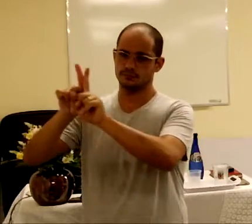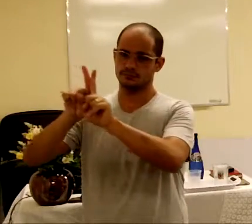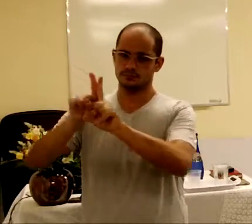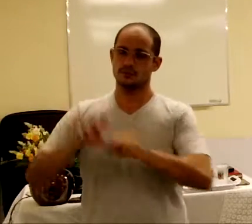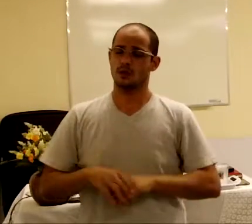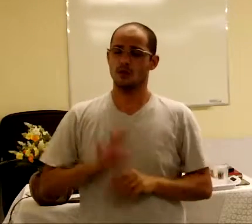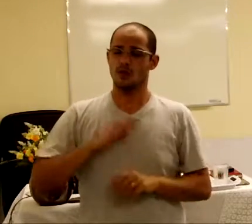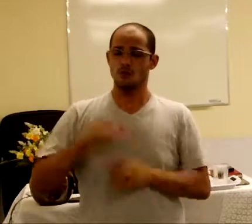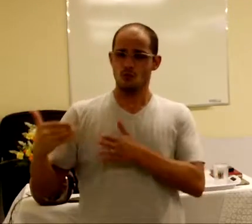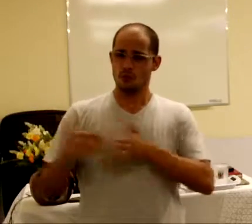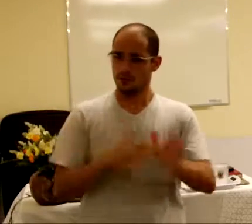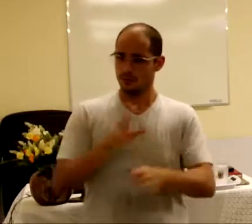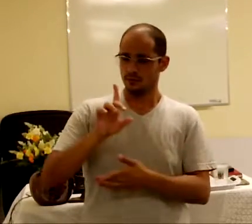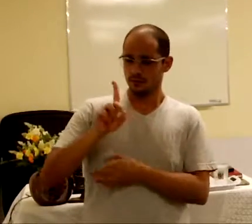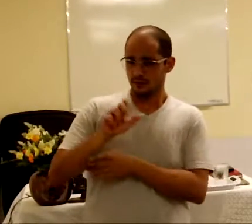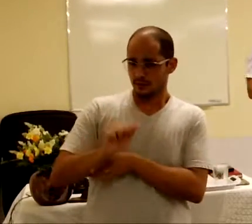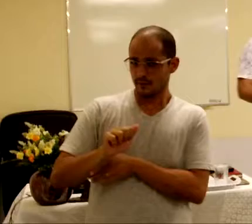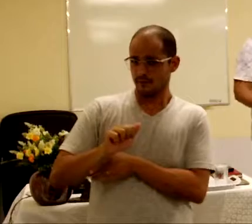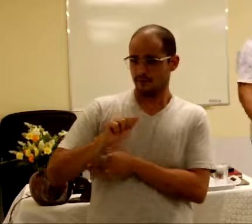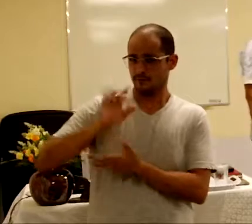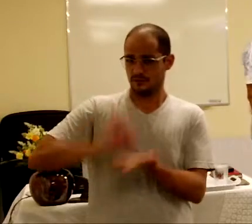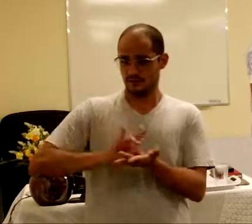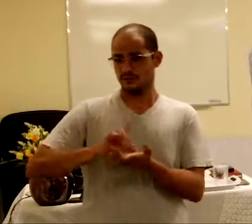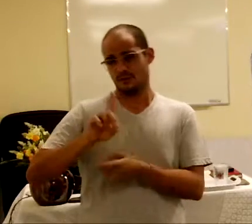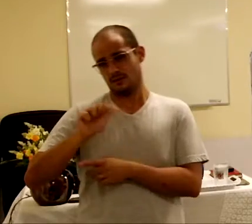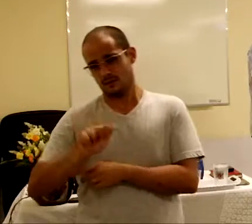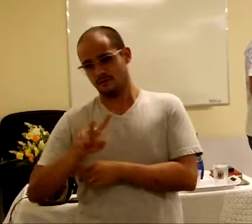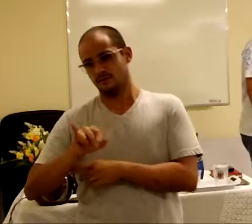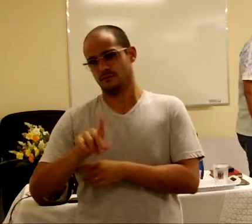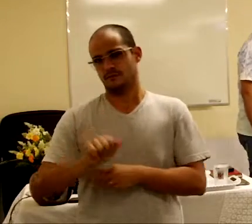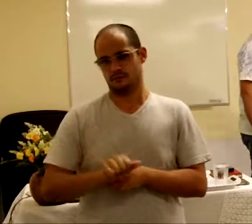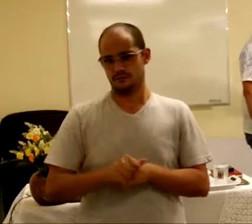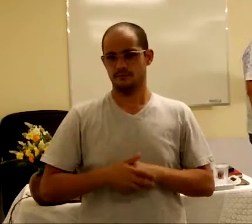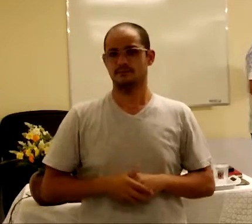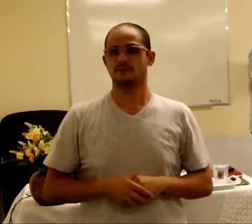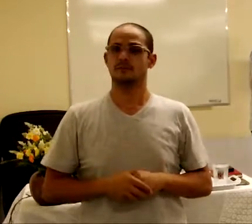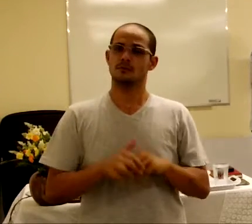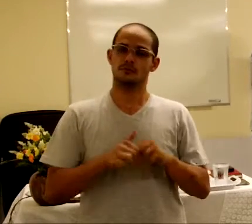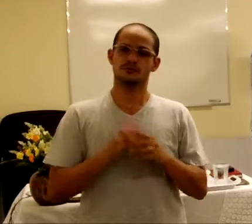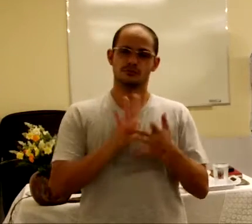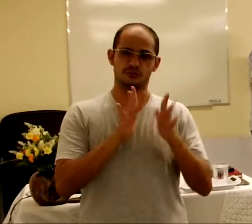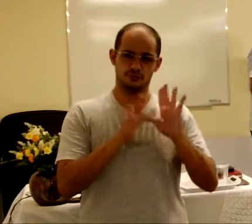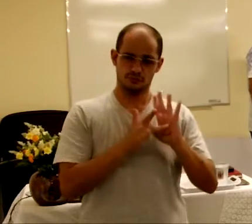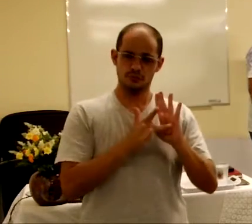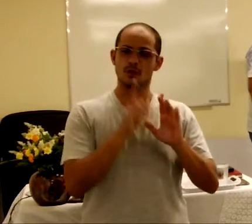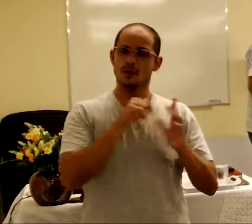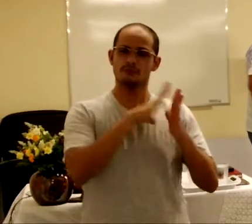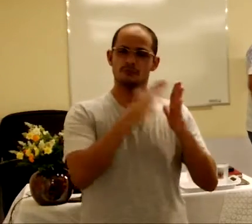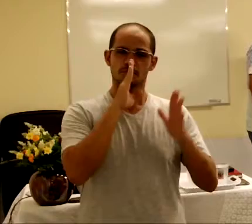da verdade e da vida. Né? Também pode ser usado assim. Nosso querido Jesus de Nazaré, nosso guia e